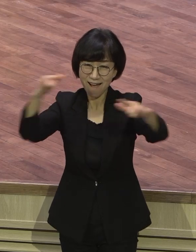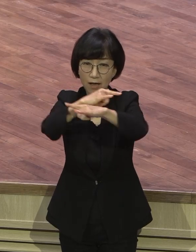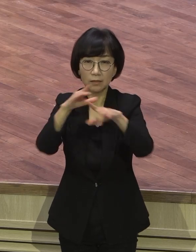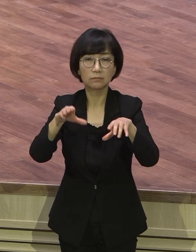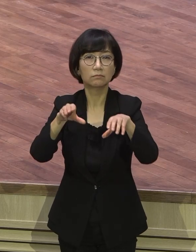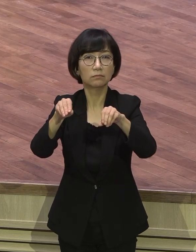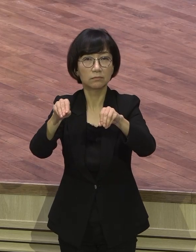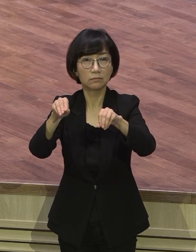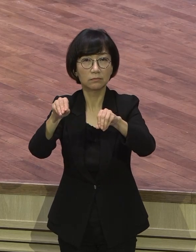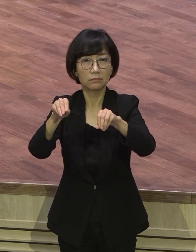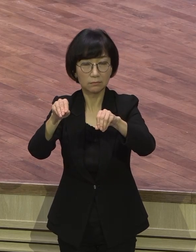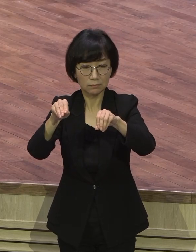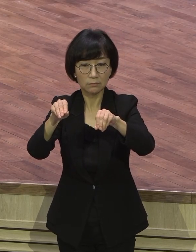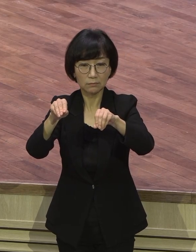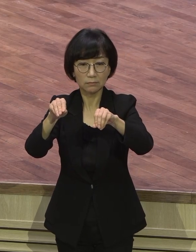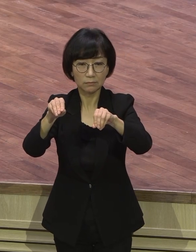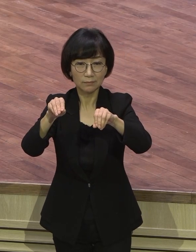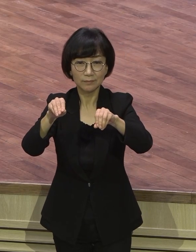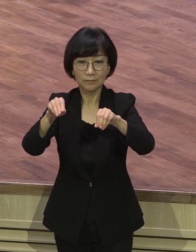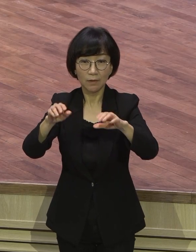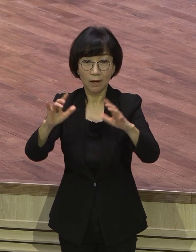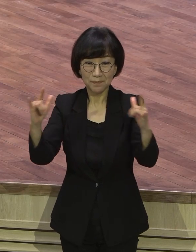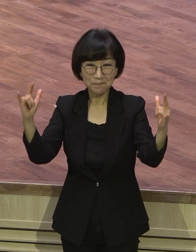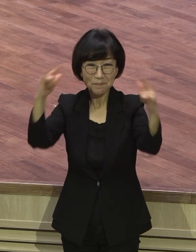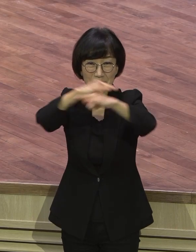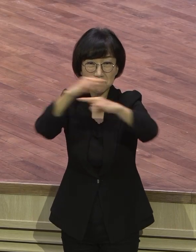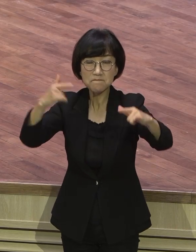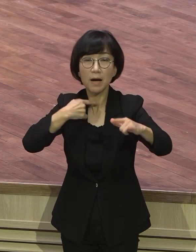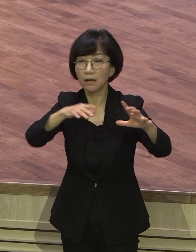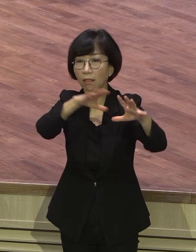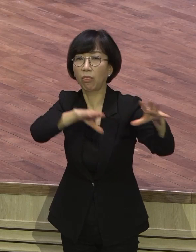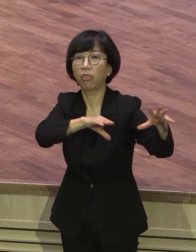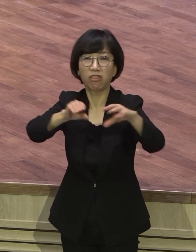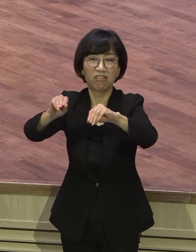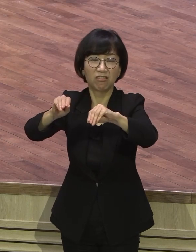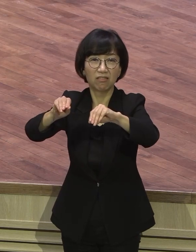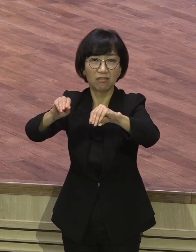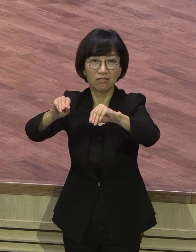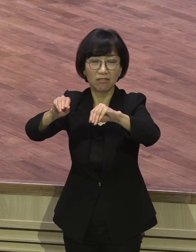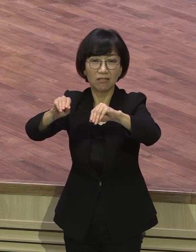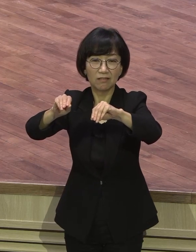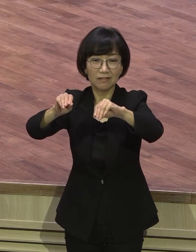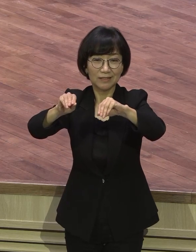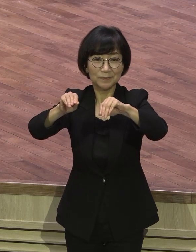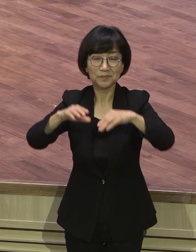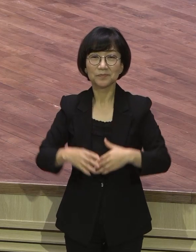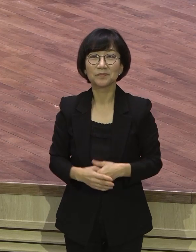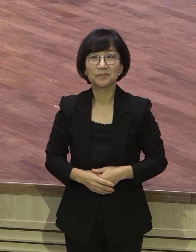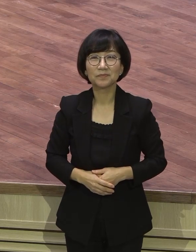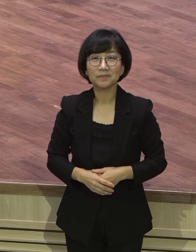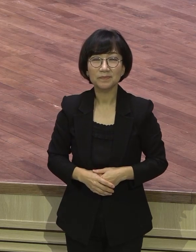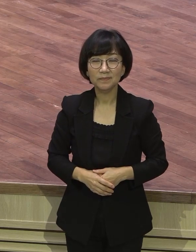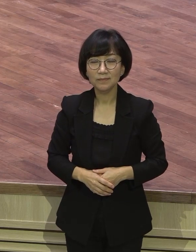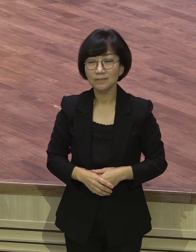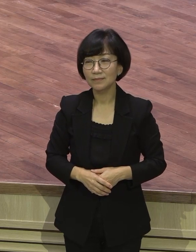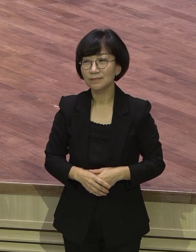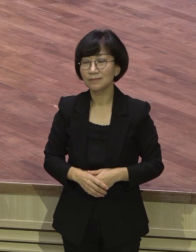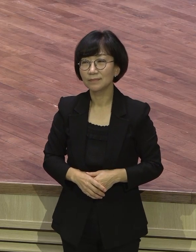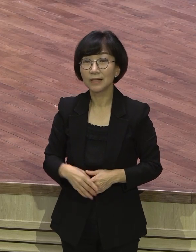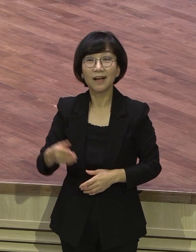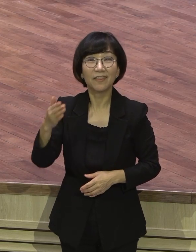라고 해도 과언이 아닙니다 이동이 다 멈추어졌어요 다 그냥 스톱 그런데 코로나19